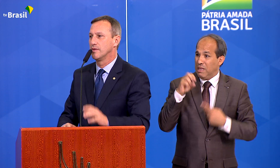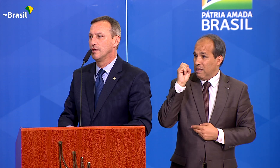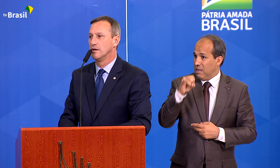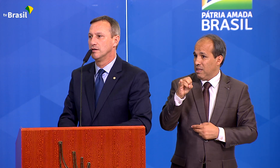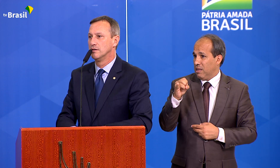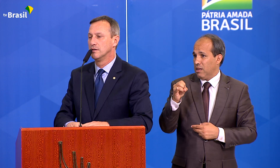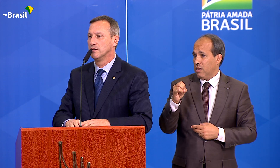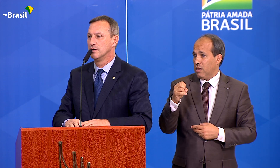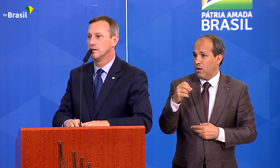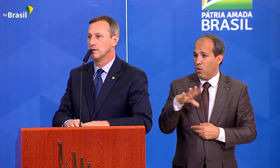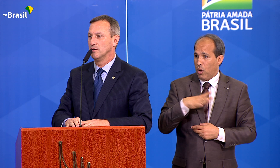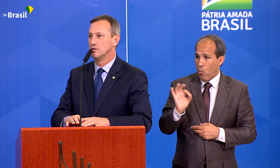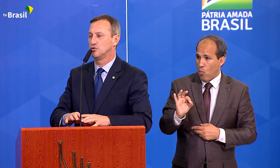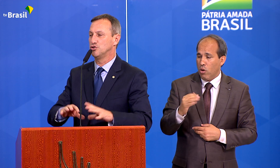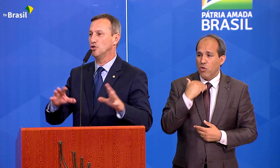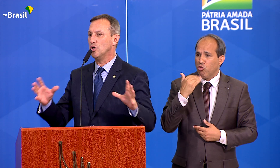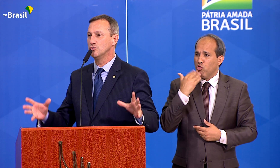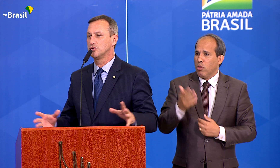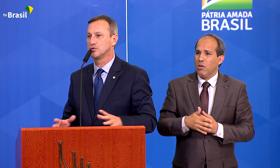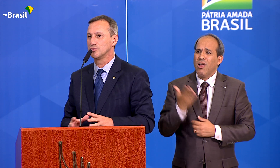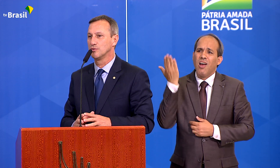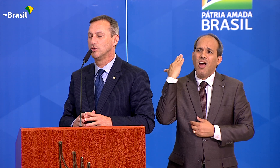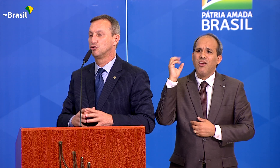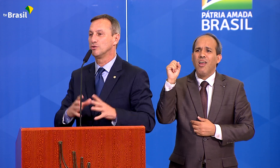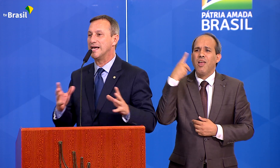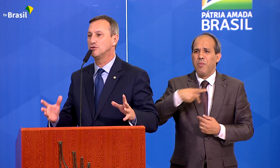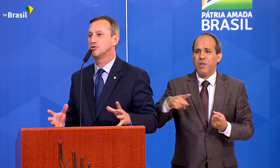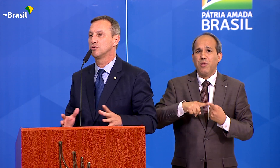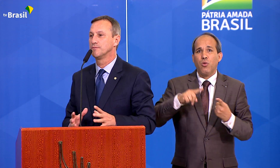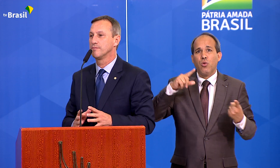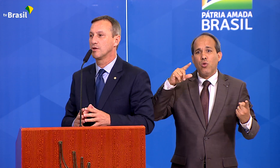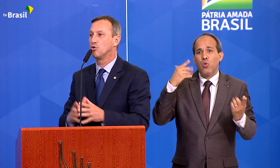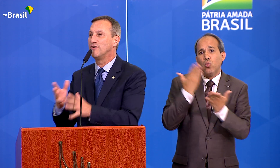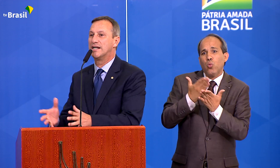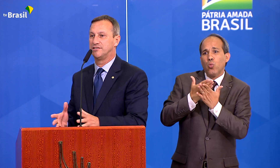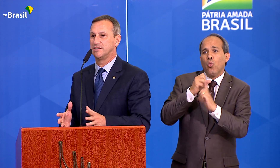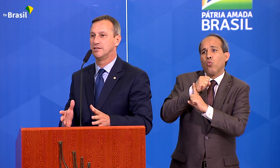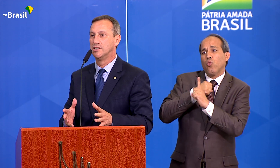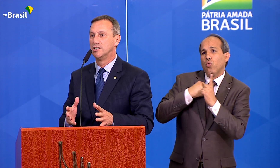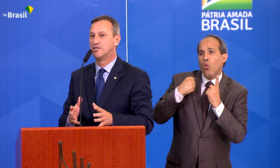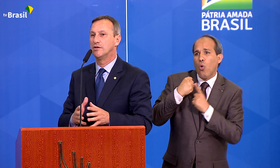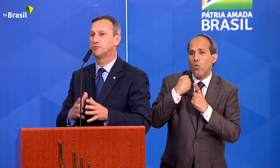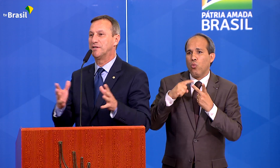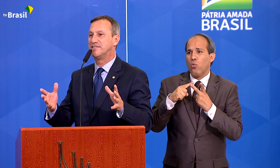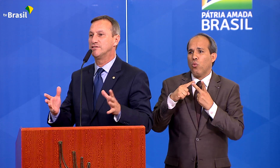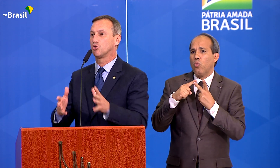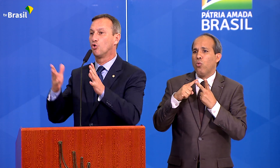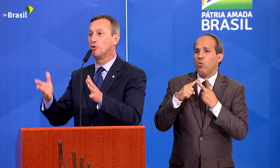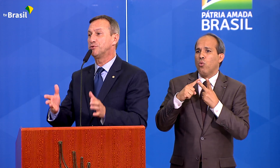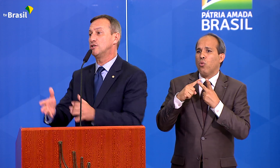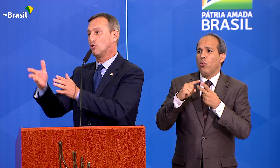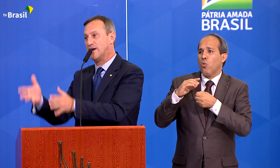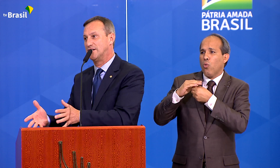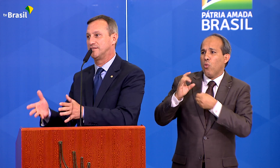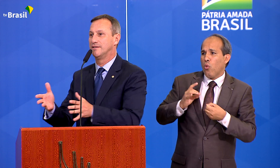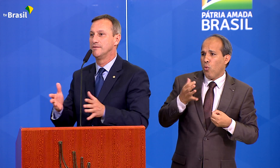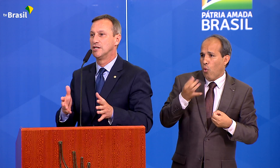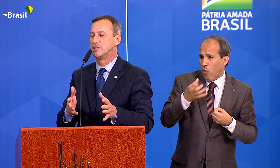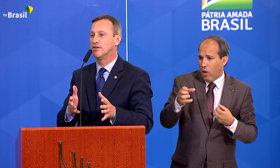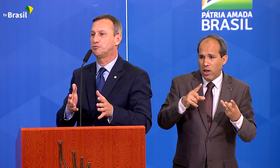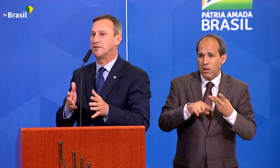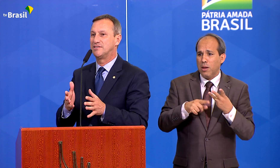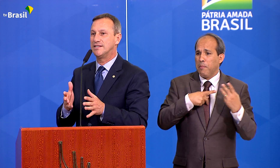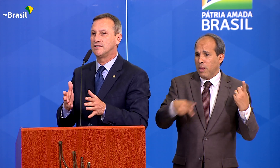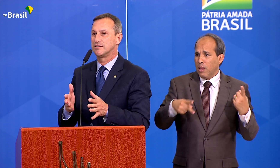presentes os sociólogos estudados covardes tivemos presidentes corruptos e